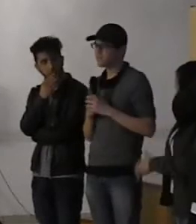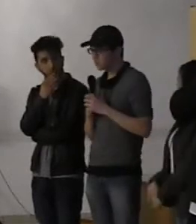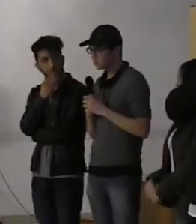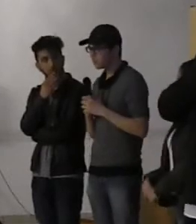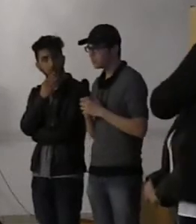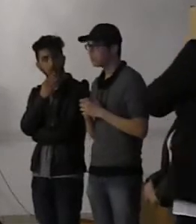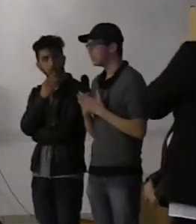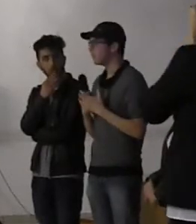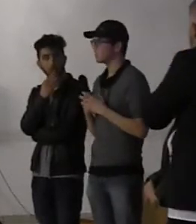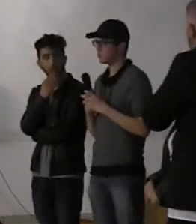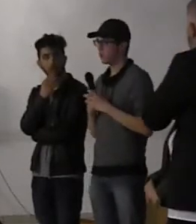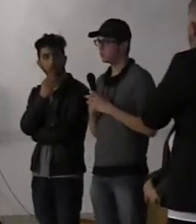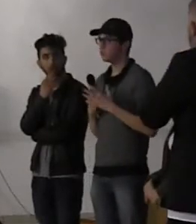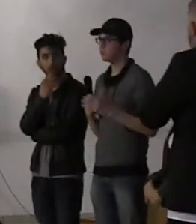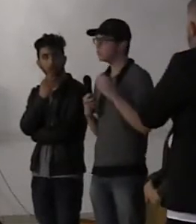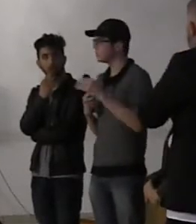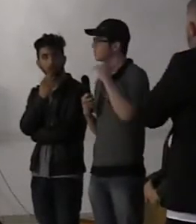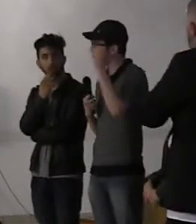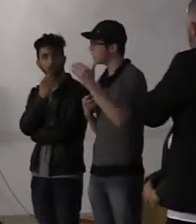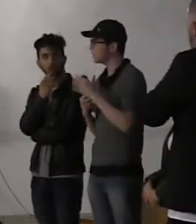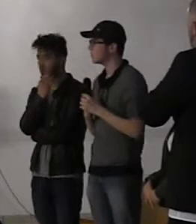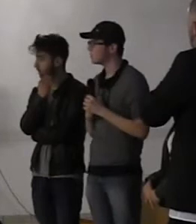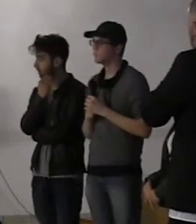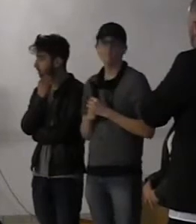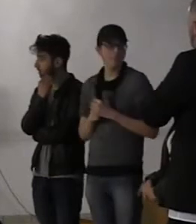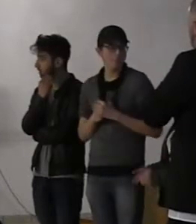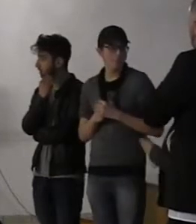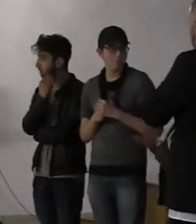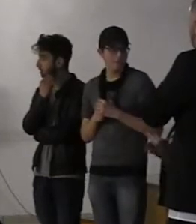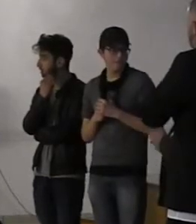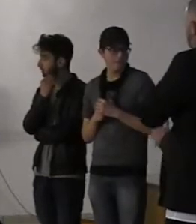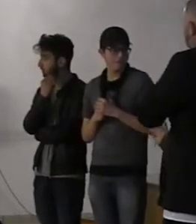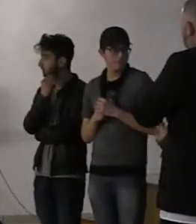Dann hat sie angefangen an Allah zu glauben und es wurde immer stärker.